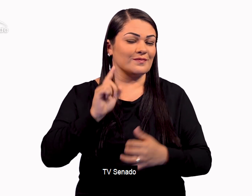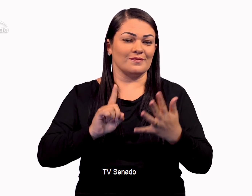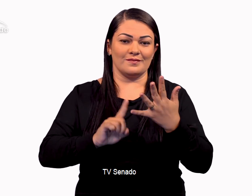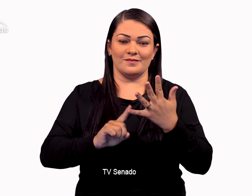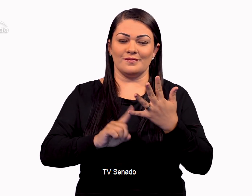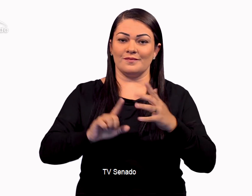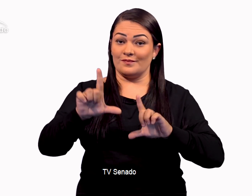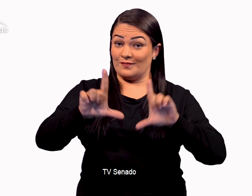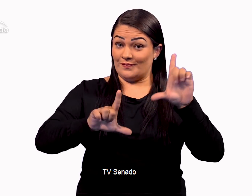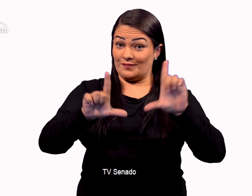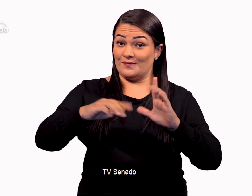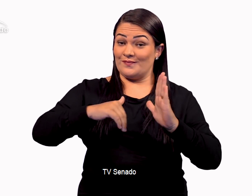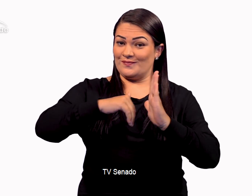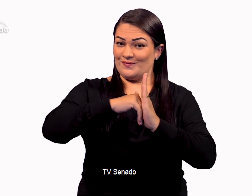a tv senado